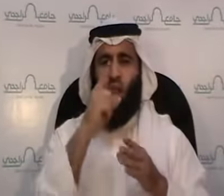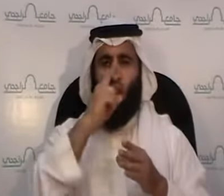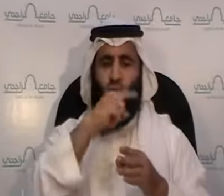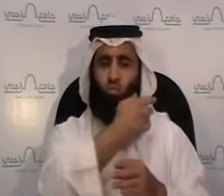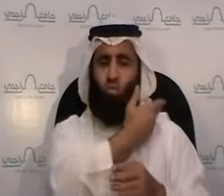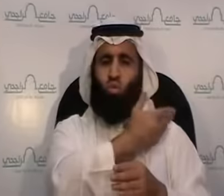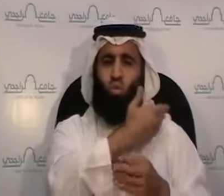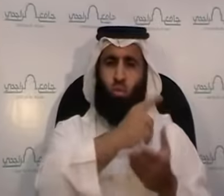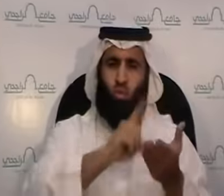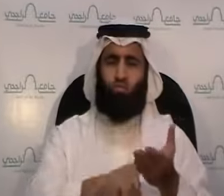الغفور الرحيم.